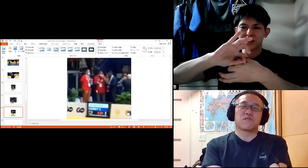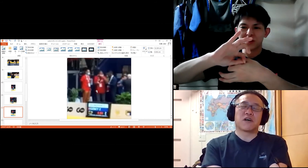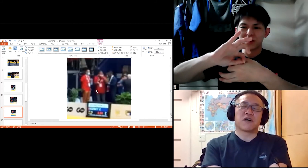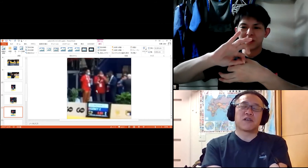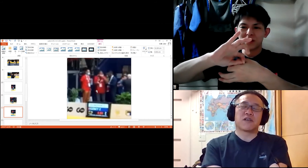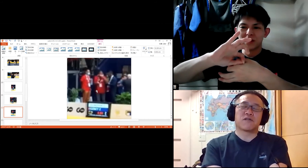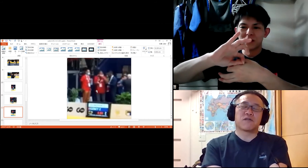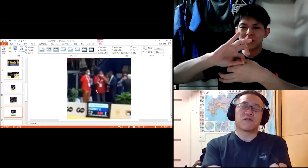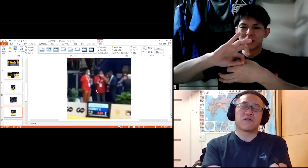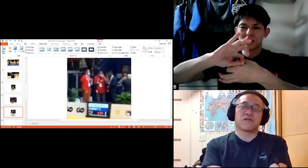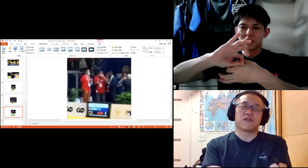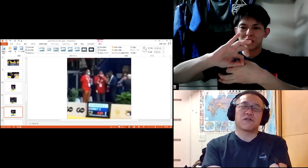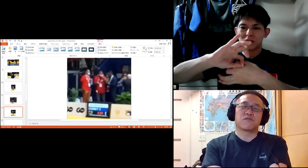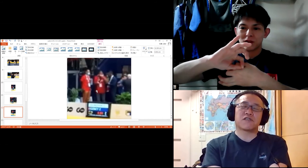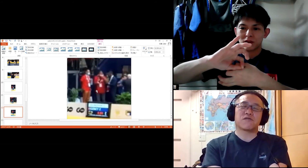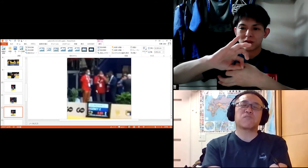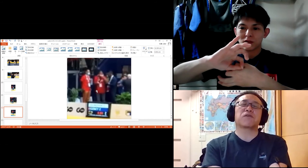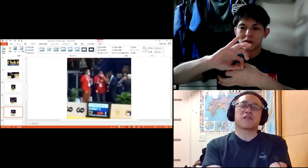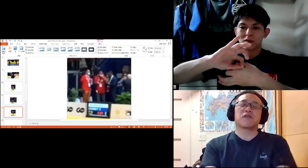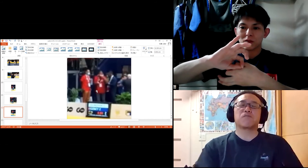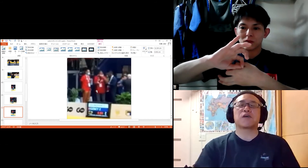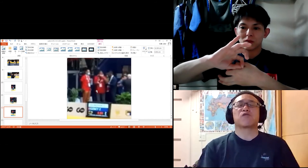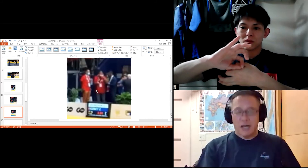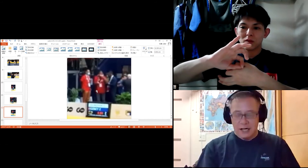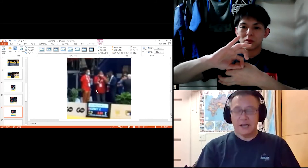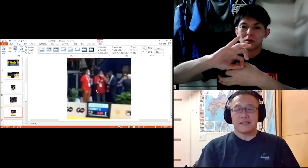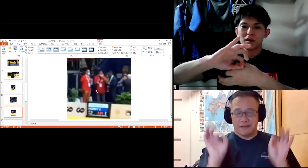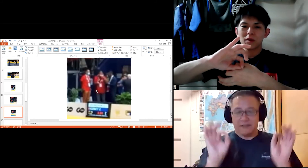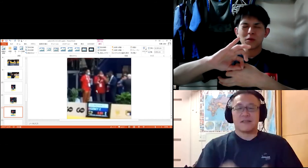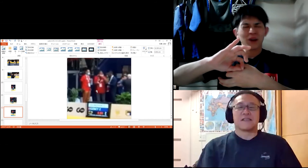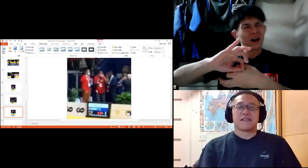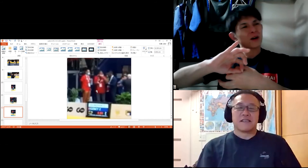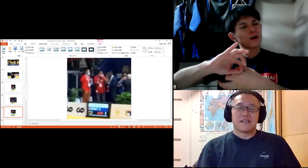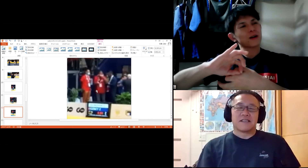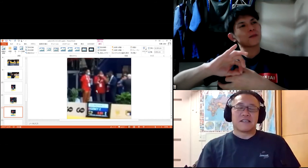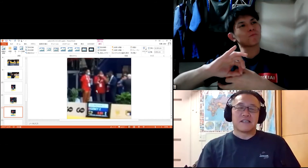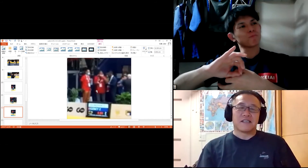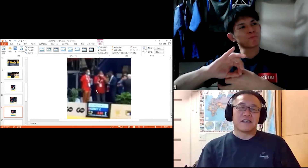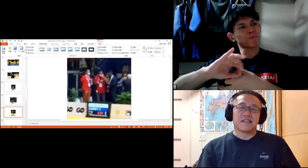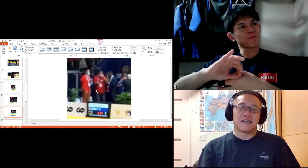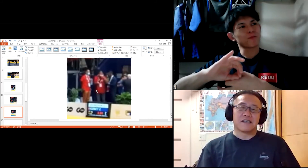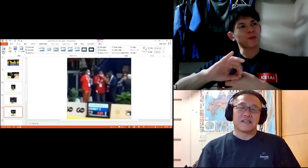今回 の, リオブラジルのオリンピックは、